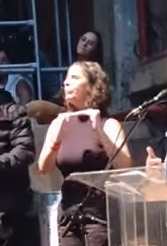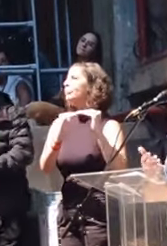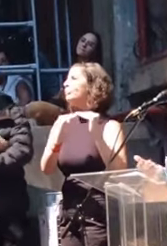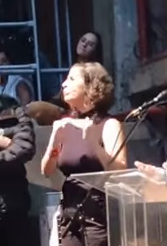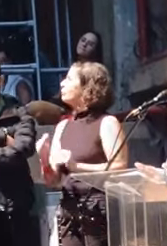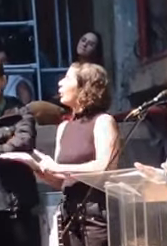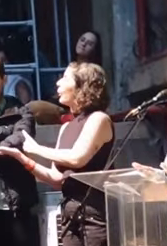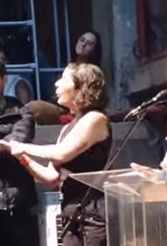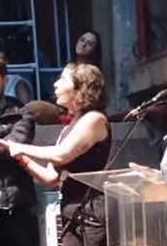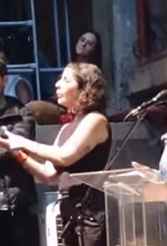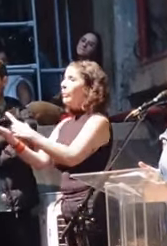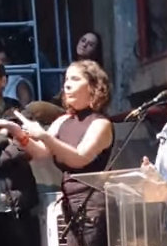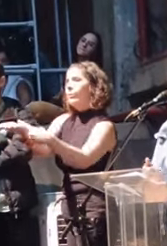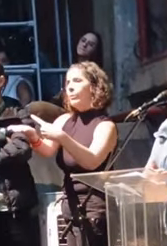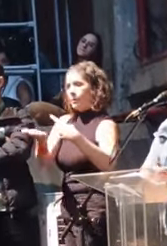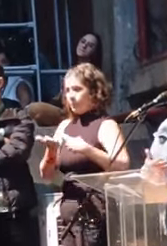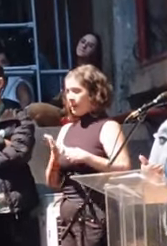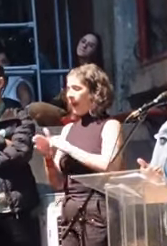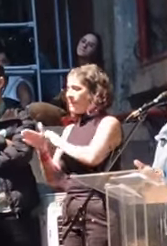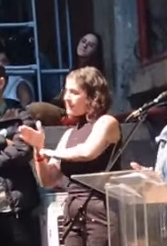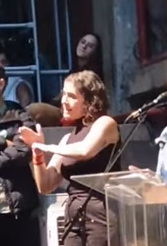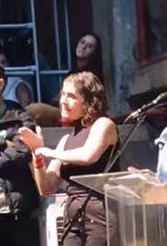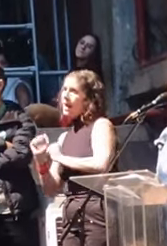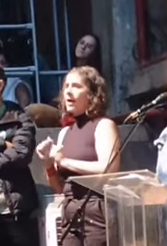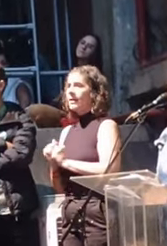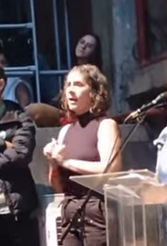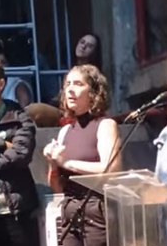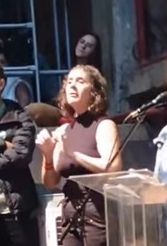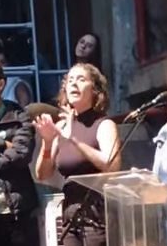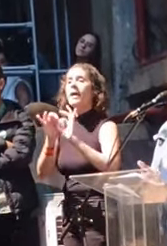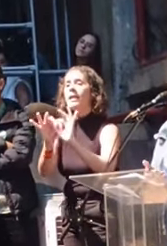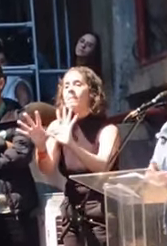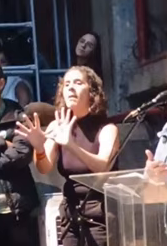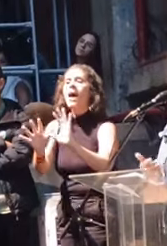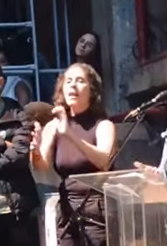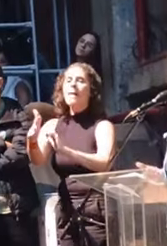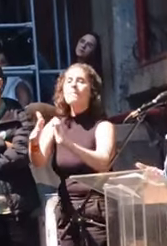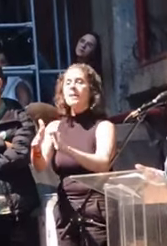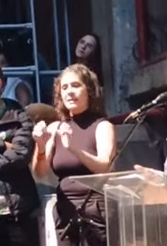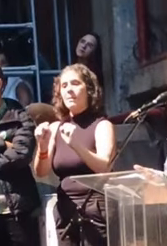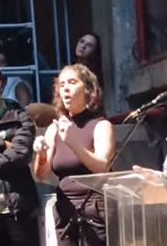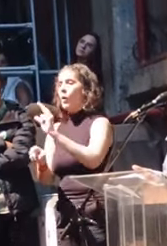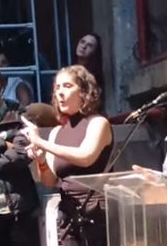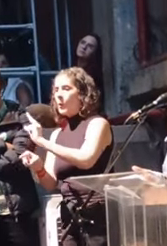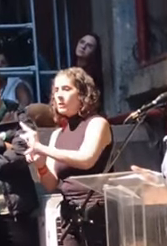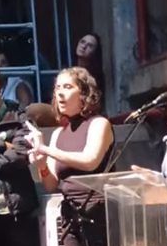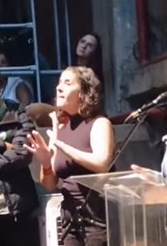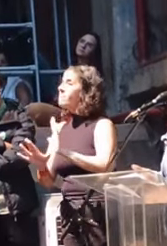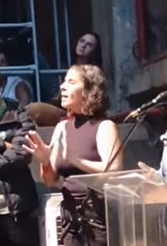Acordos empresariais, acordo entre concessões, e não escutam